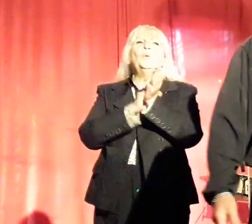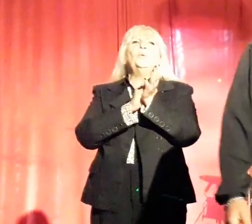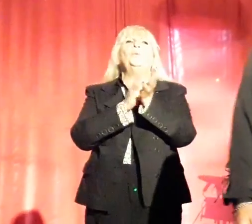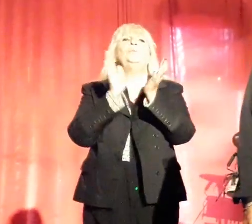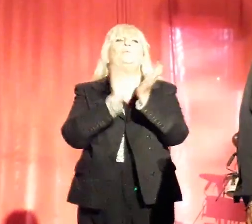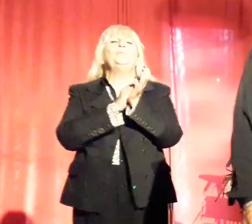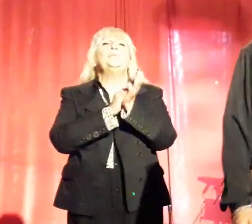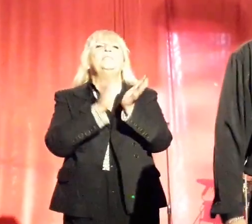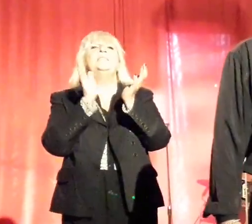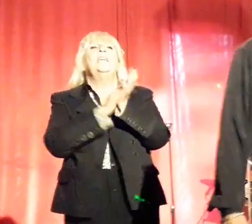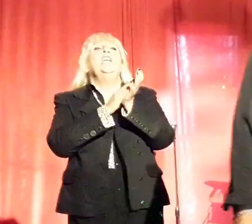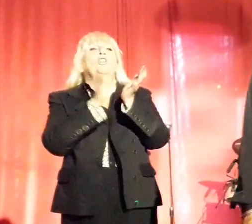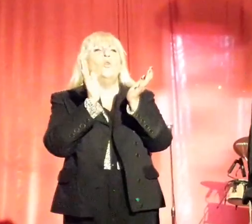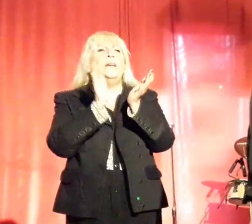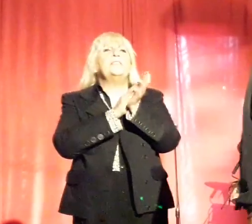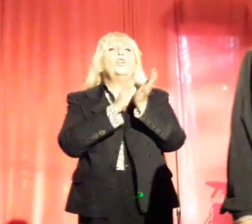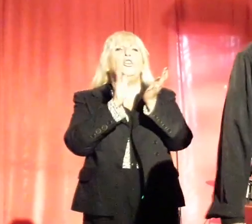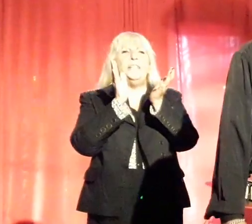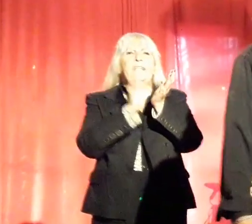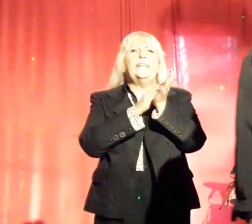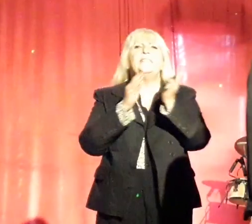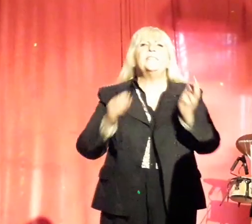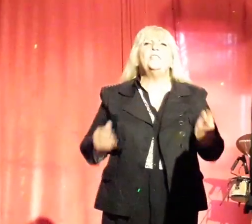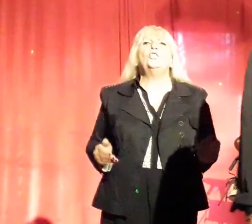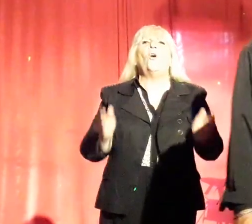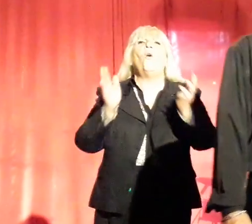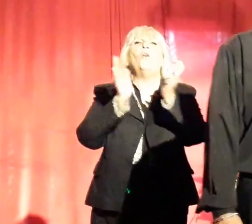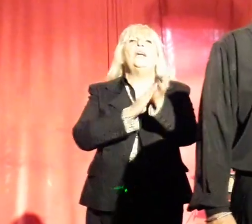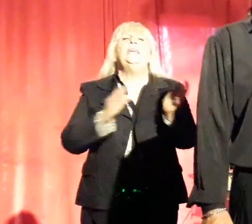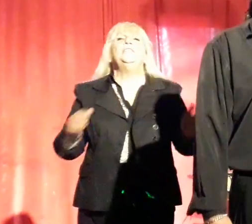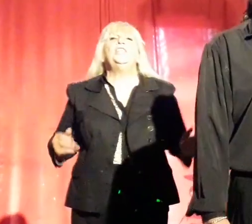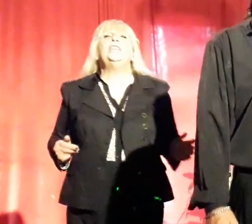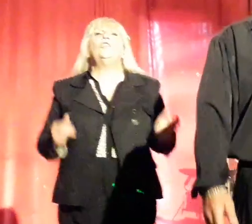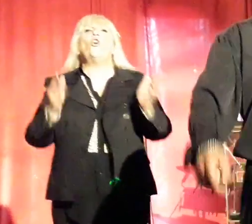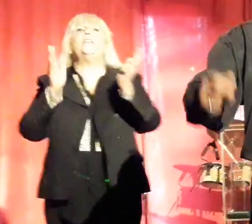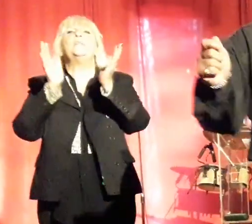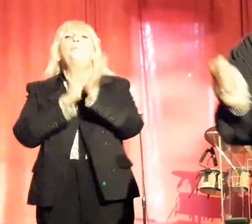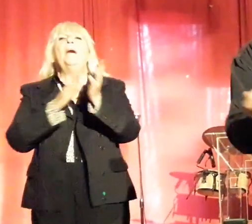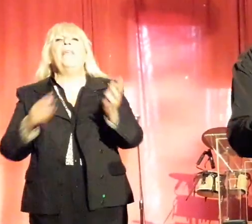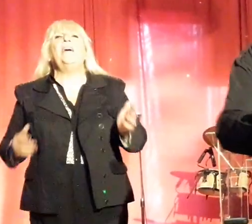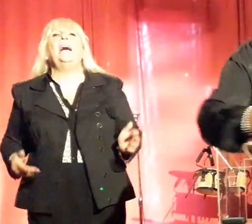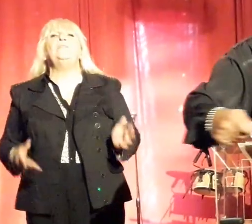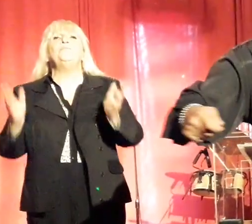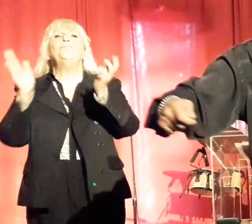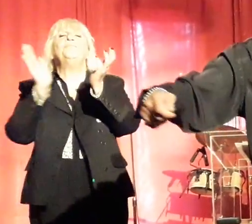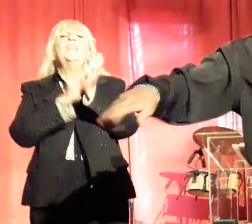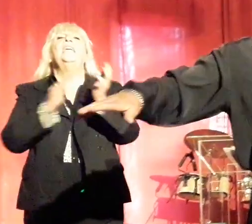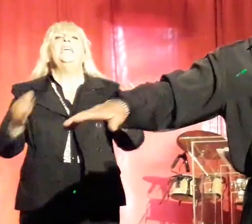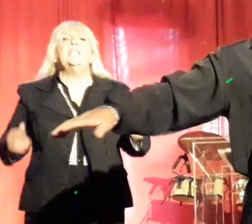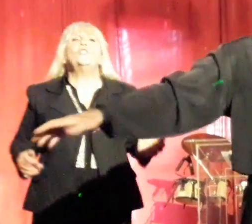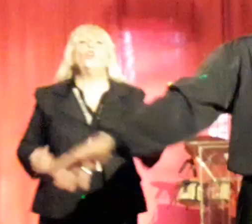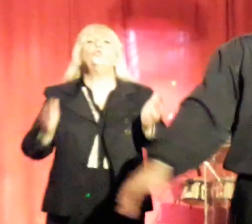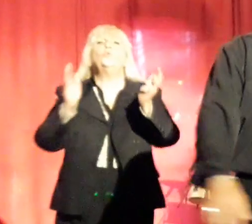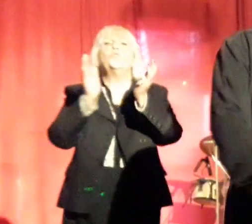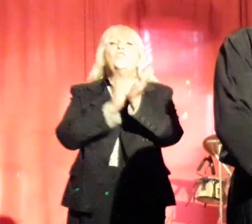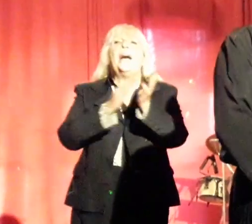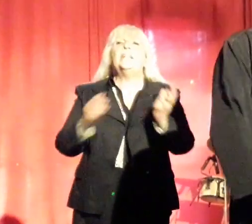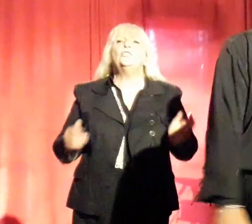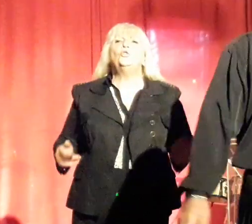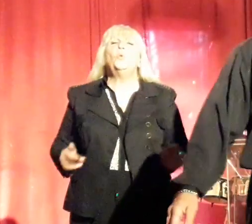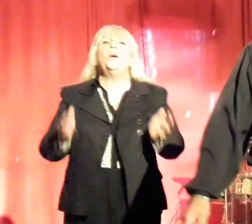Espíritu. No es con ejército ni con espada, es con